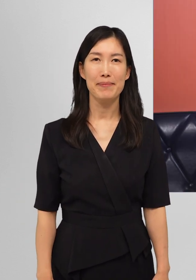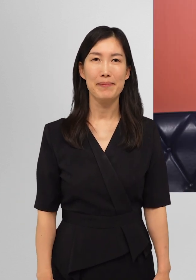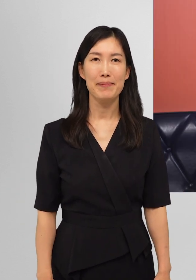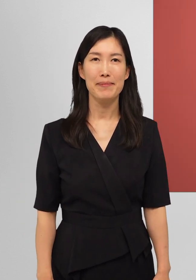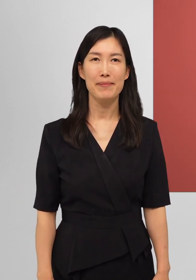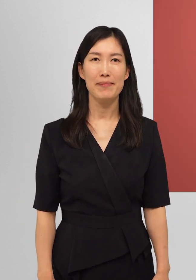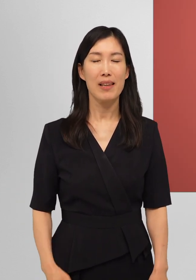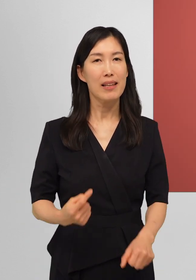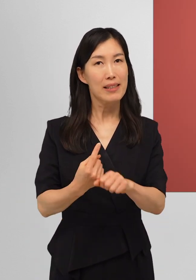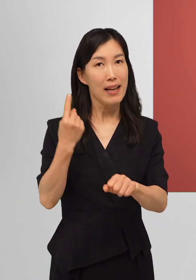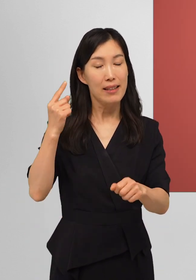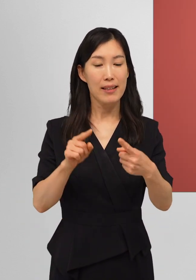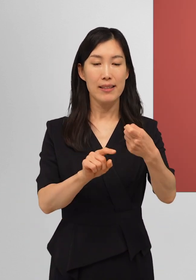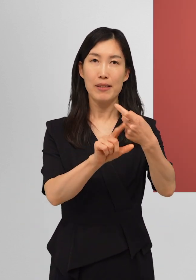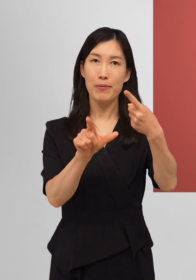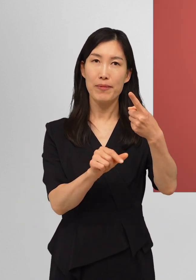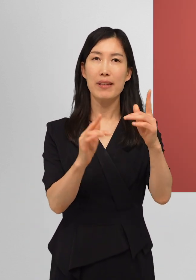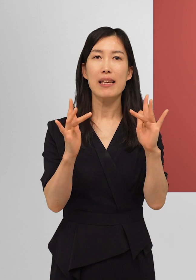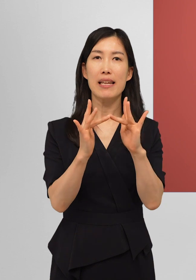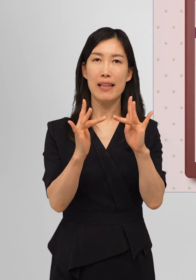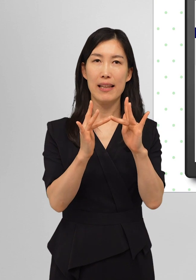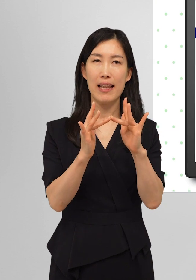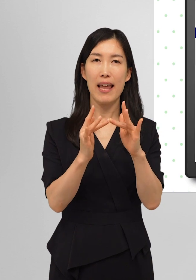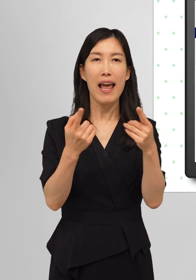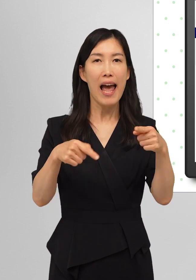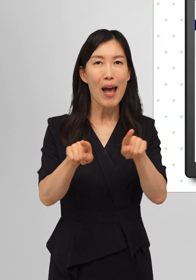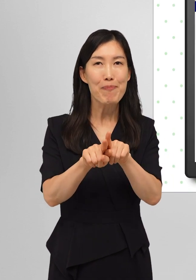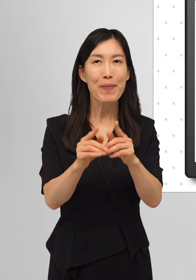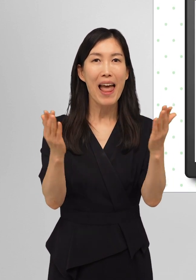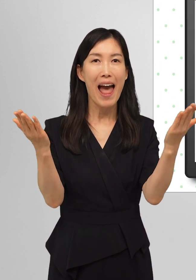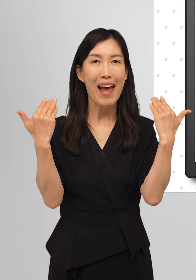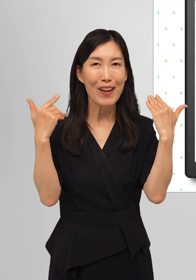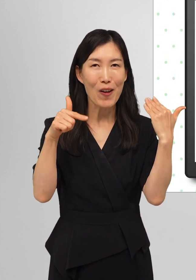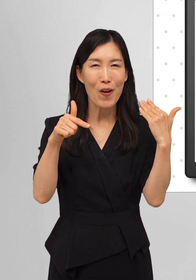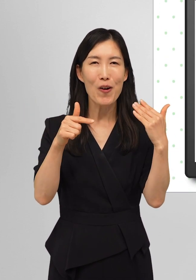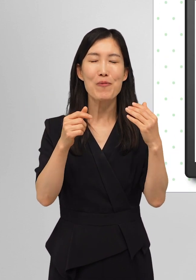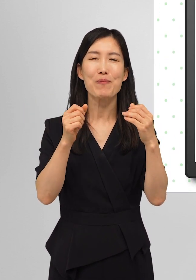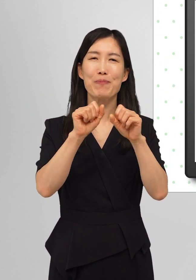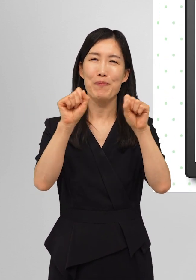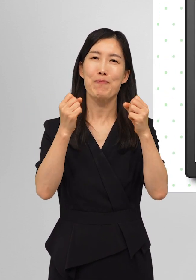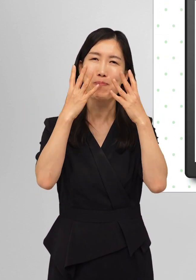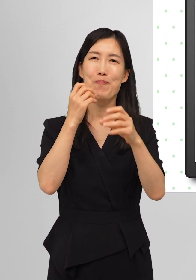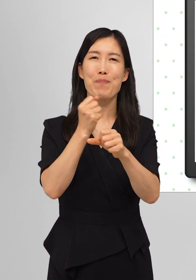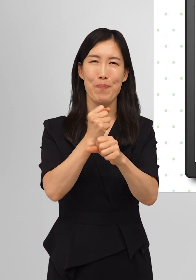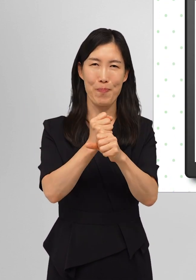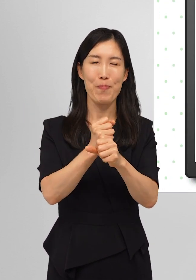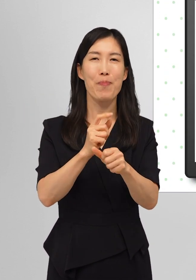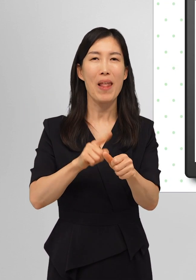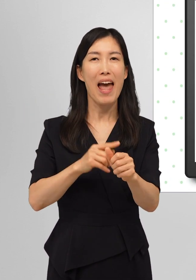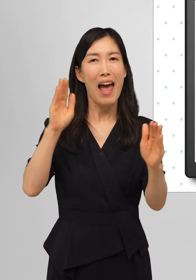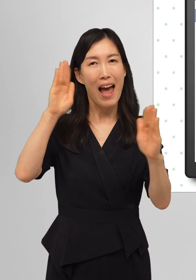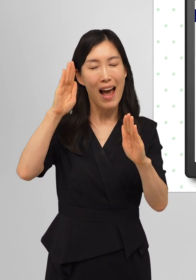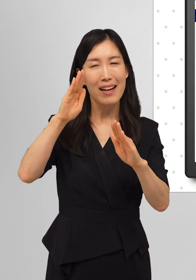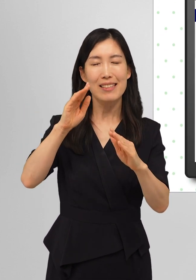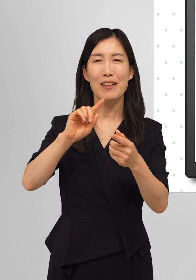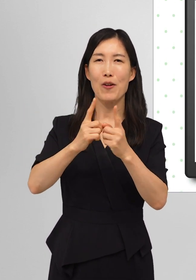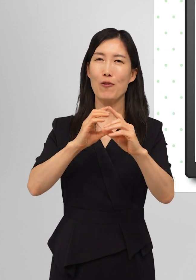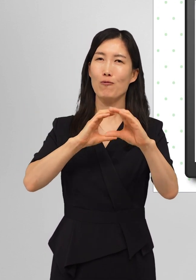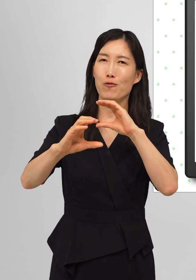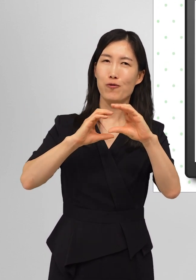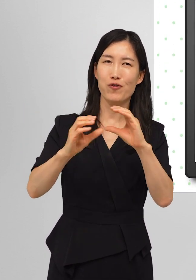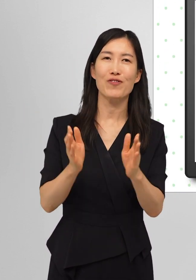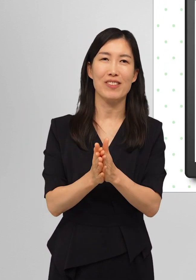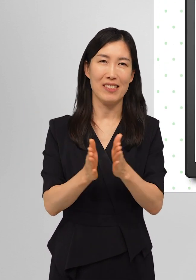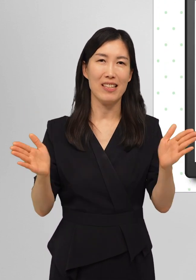됐다라고 보이고, 작년 하반기에 함께학교 들어보셨죠? 이 함께학교라고 하는 디지털 소통 플랫폼을 만들어서